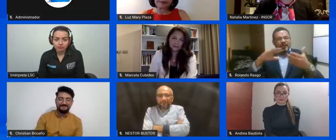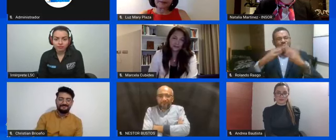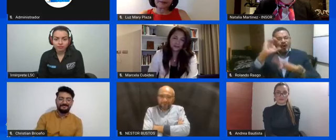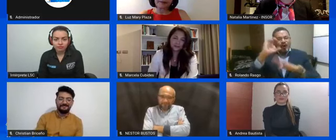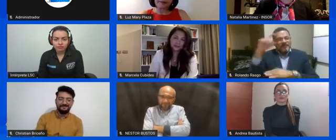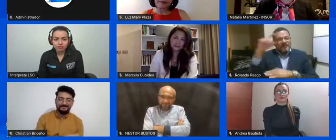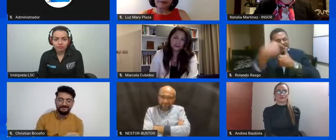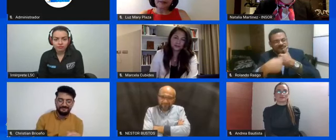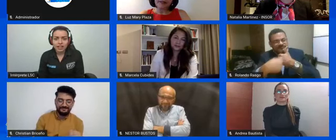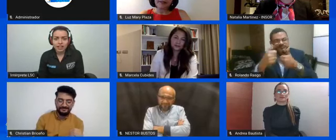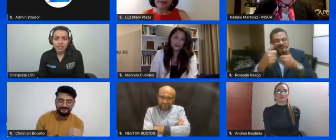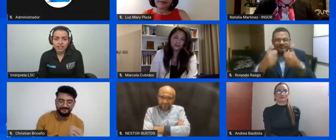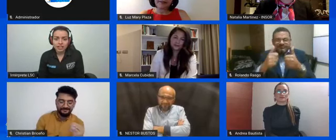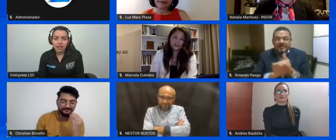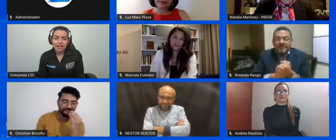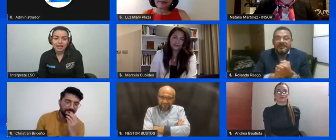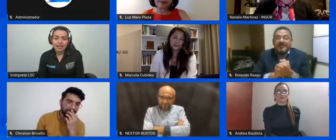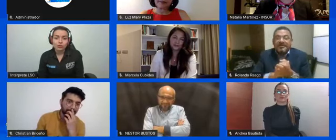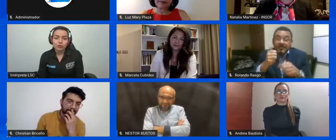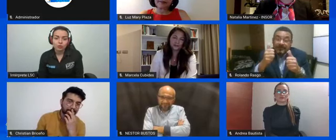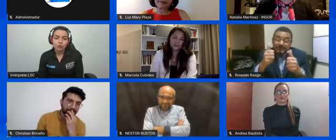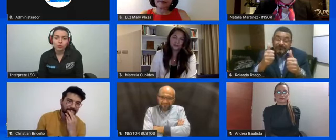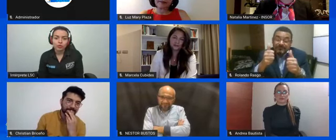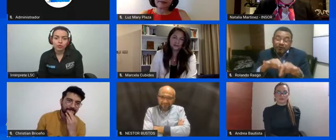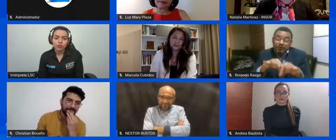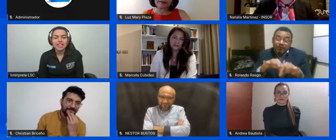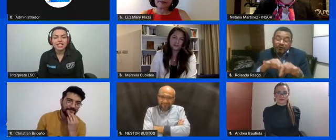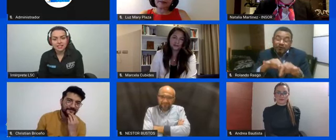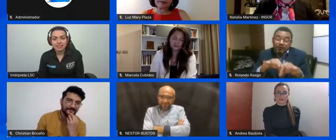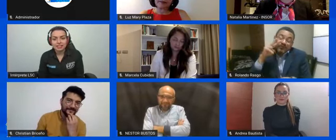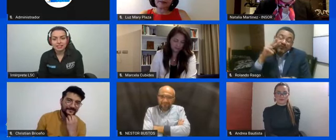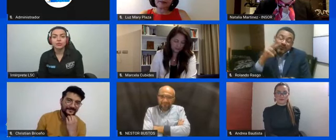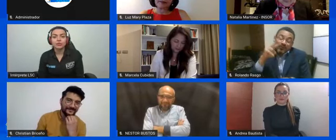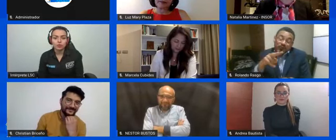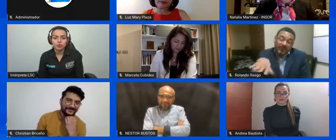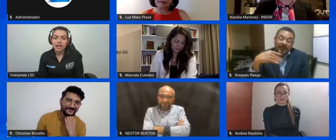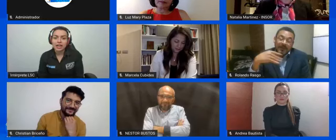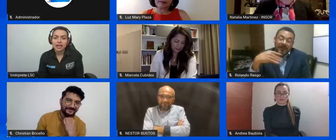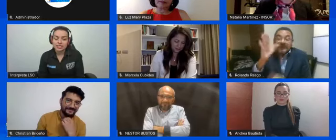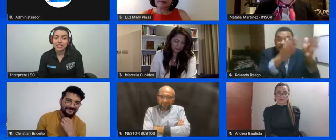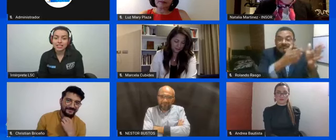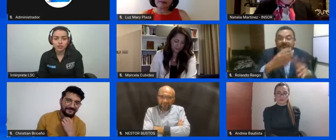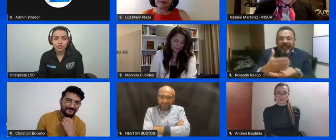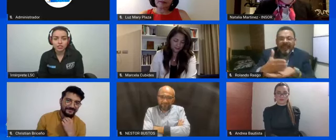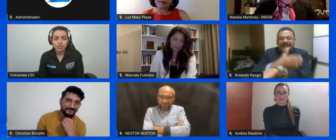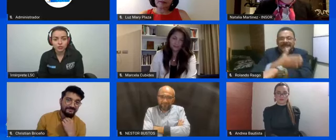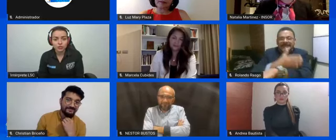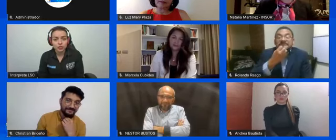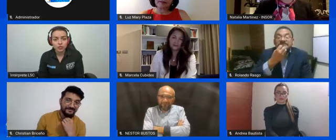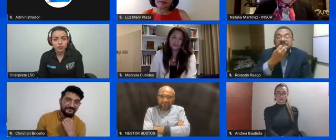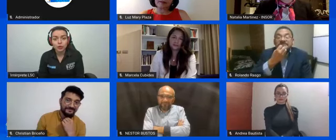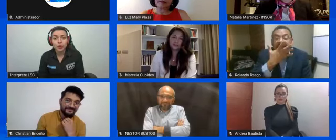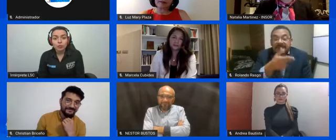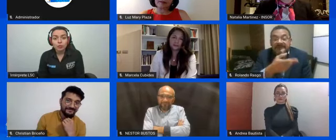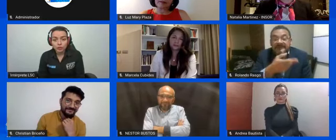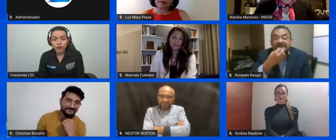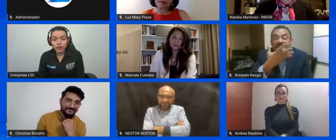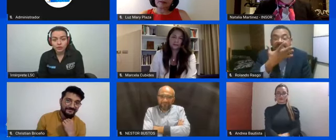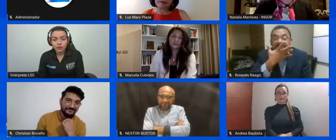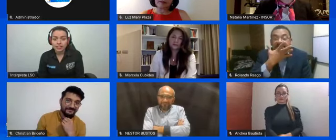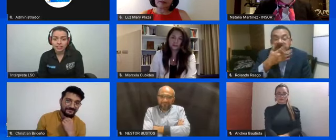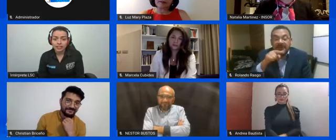eran muy enlazados como con lo que ya se venía trabajando con Luz Mari y Marcela, entonces eso es algo muy bueno que hay que